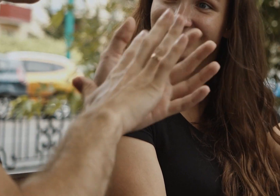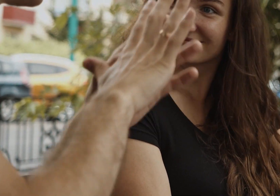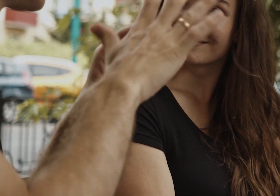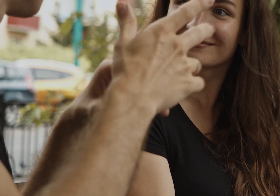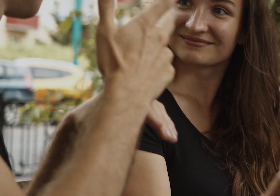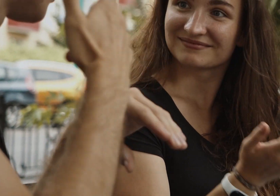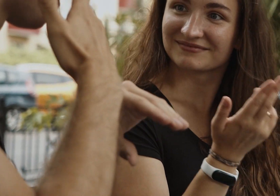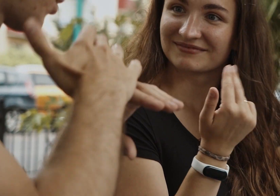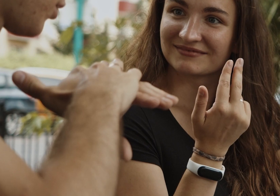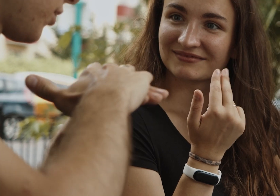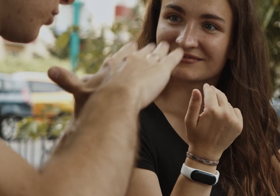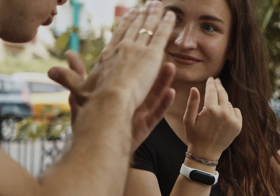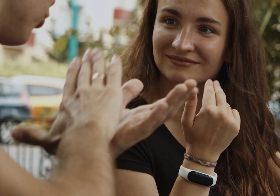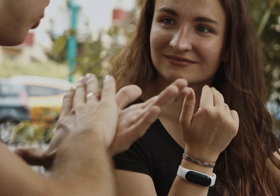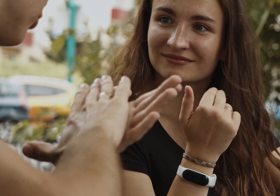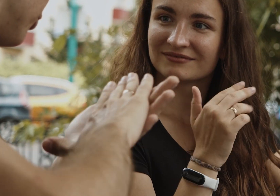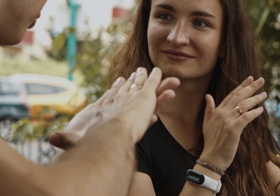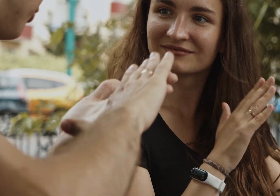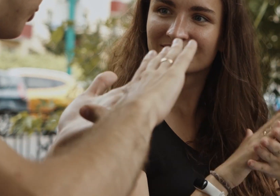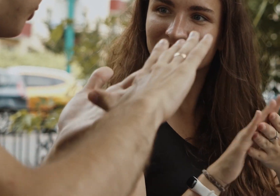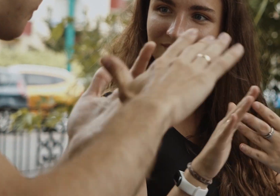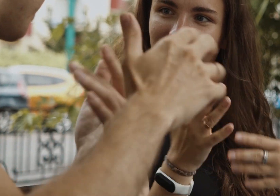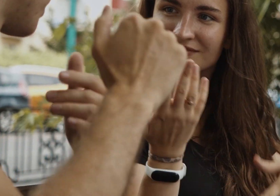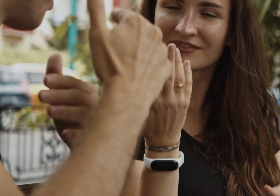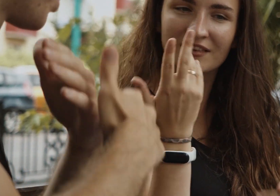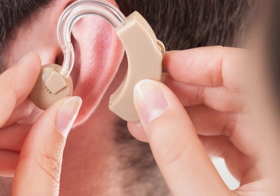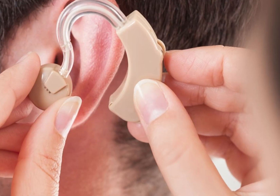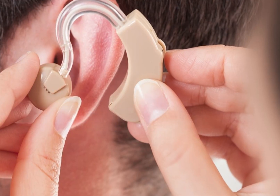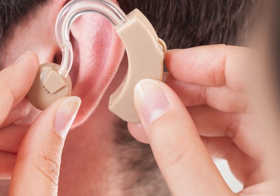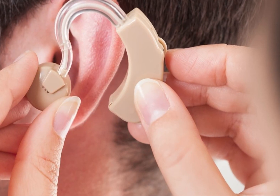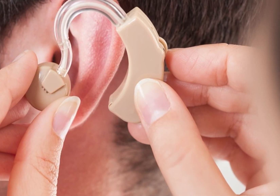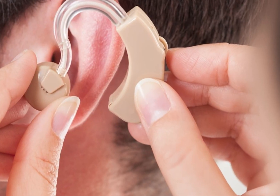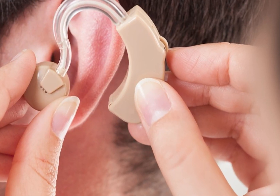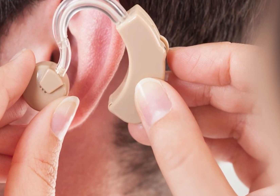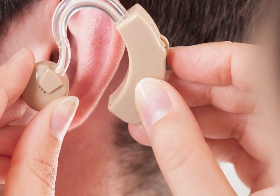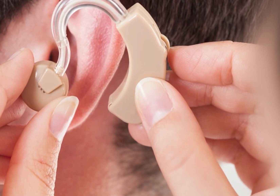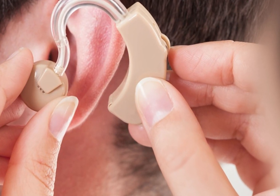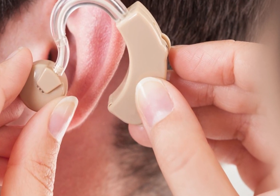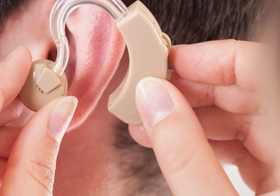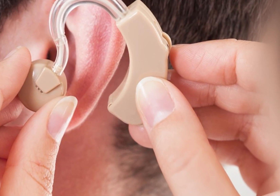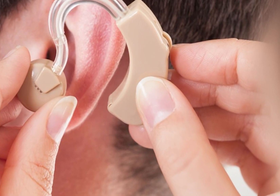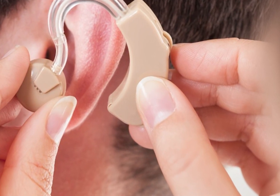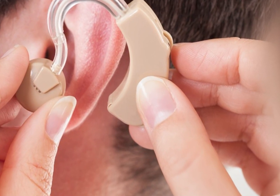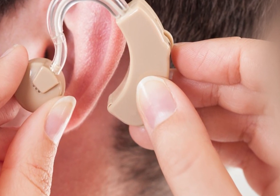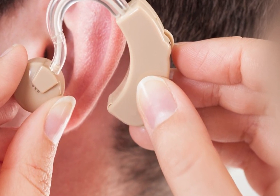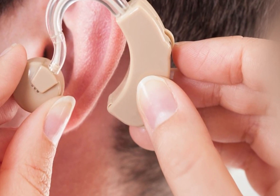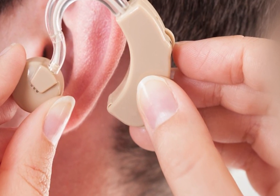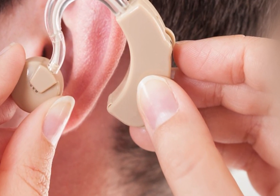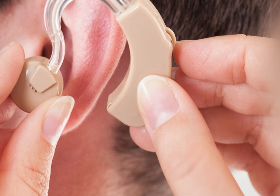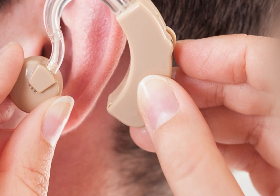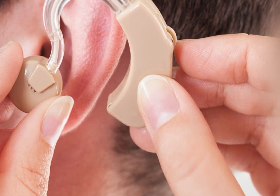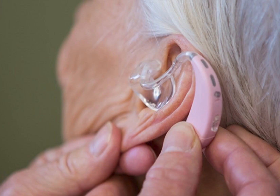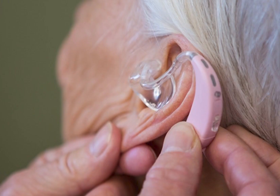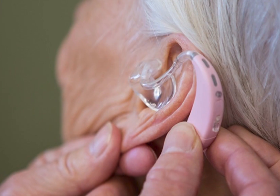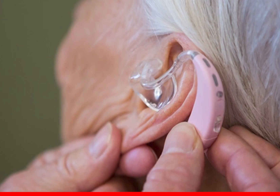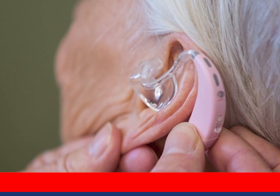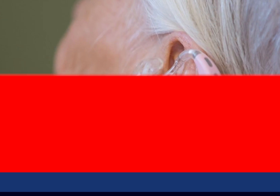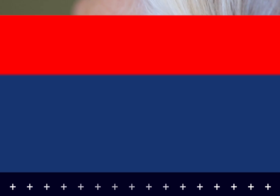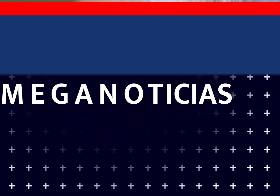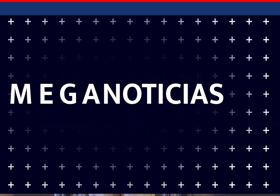buscado mejorar la calidad de vida de las personas sordas en Nogales, esto es un gran avance en la integración de las personas con discapacidad. Que le